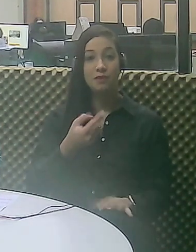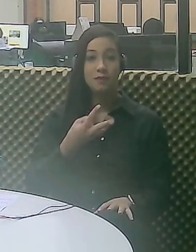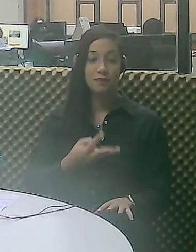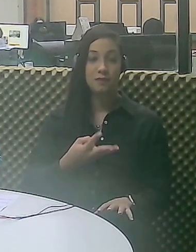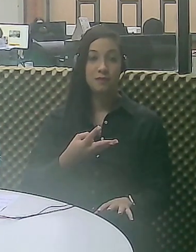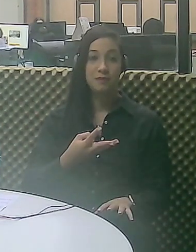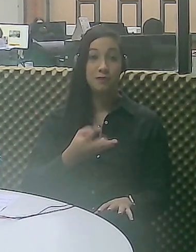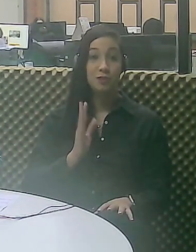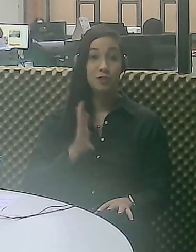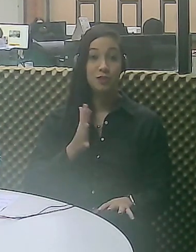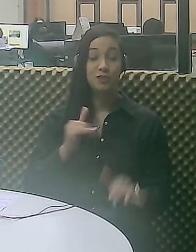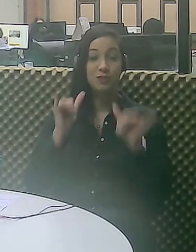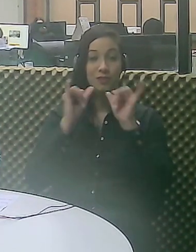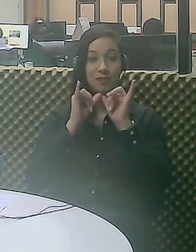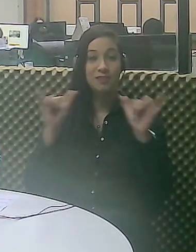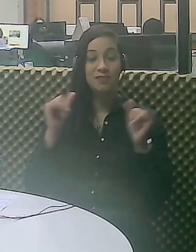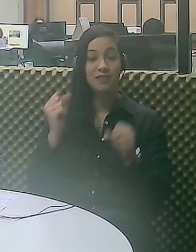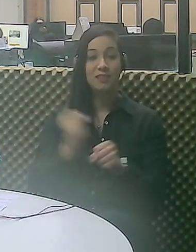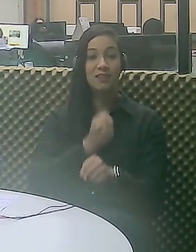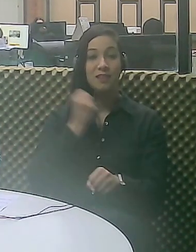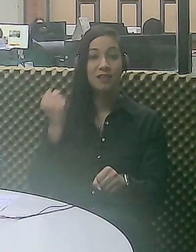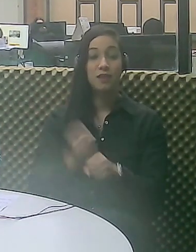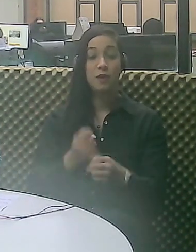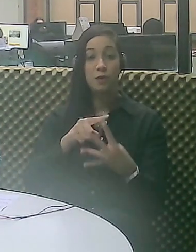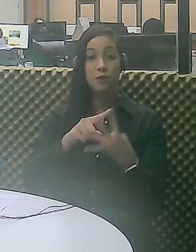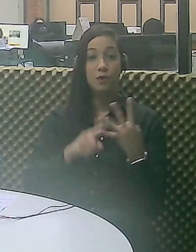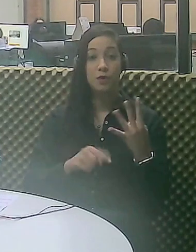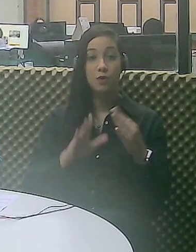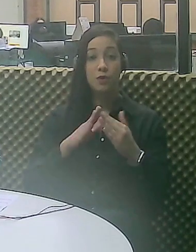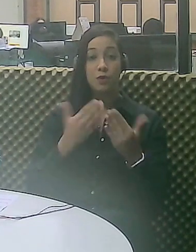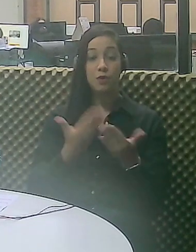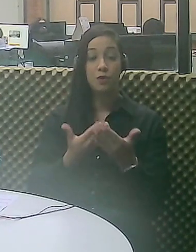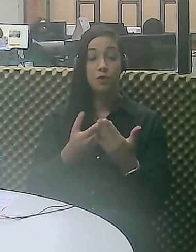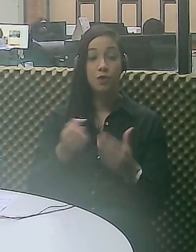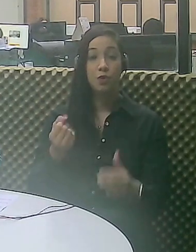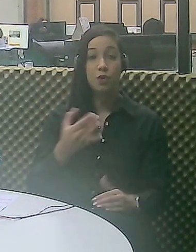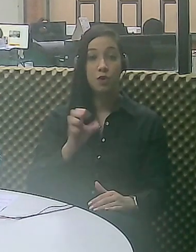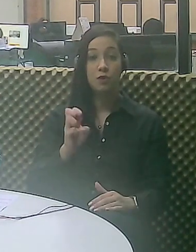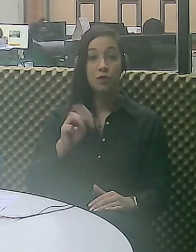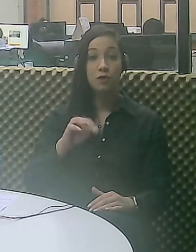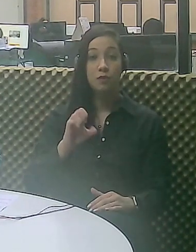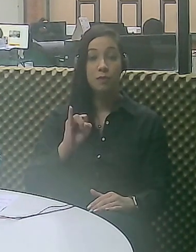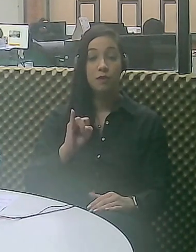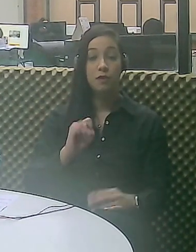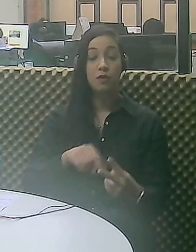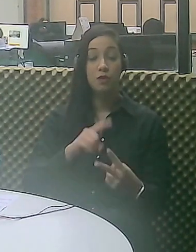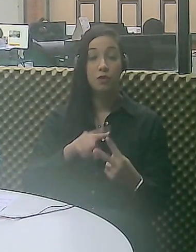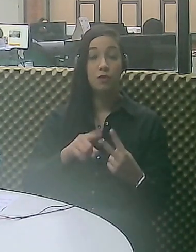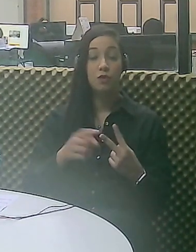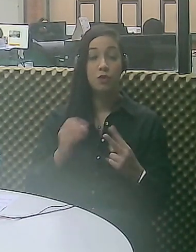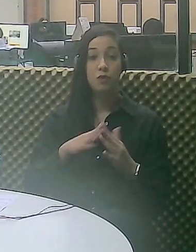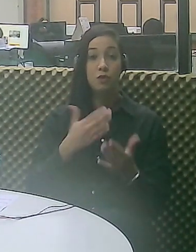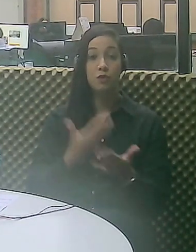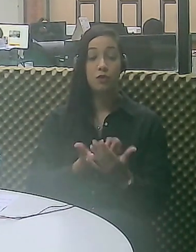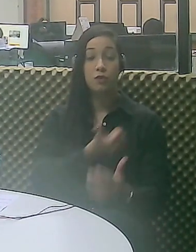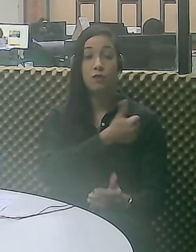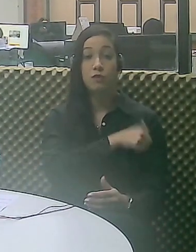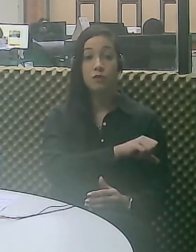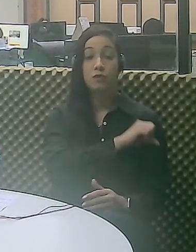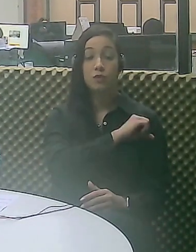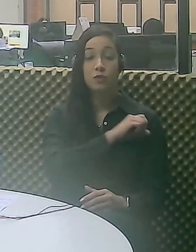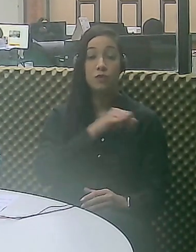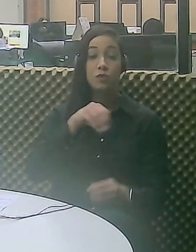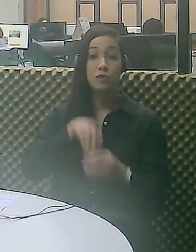2023, já foram anunciadas as construções de 4 novas EMEIs e 2 novas escolas municipais de ensino fundamental